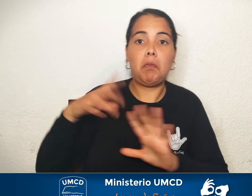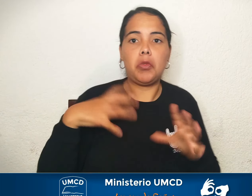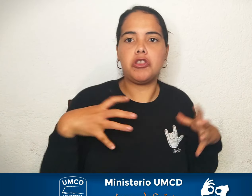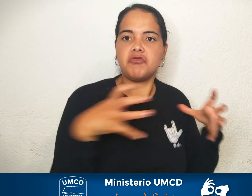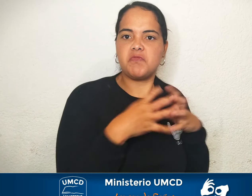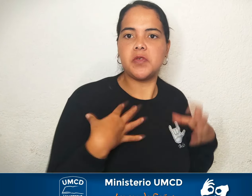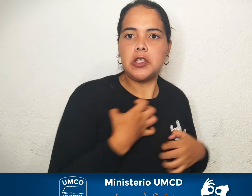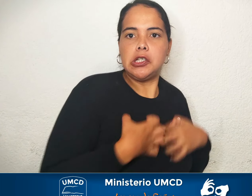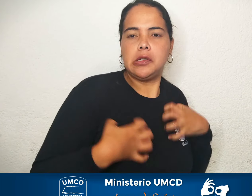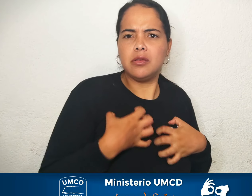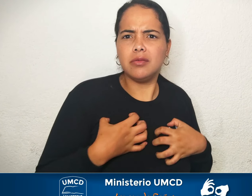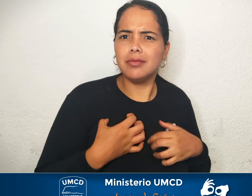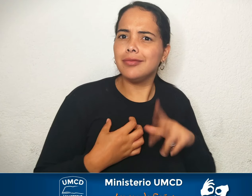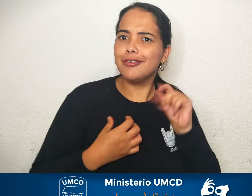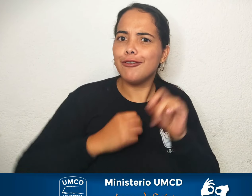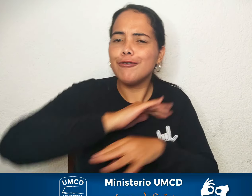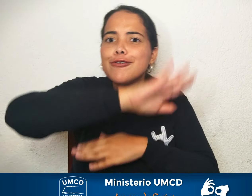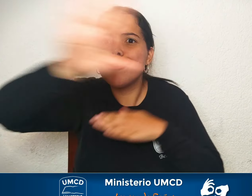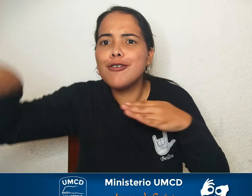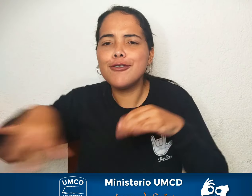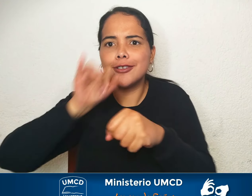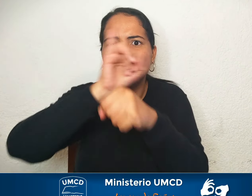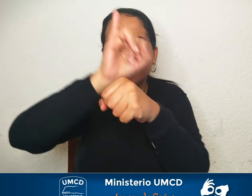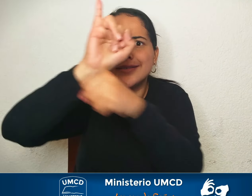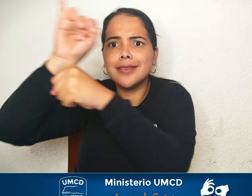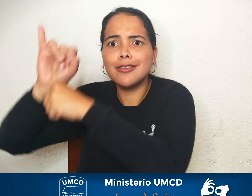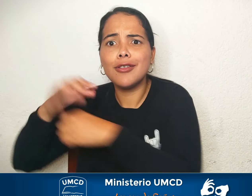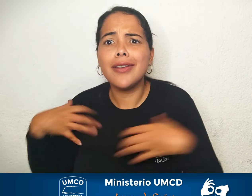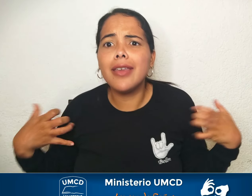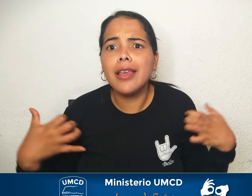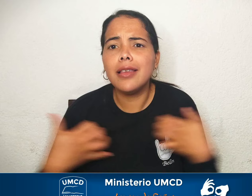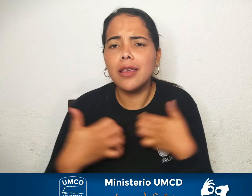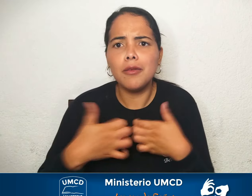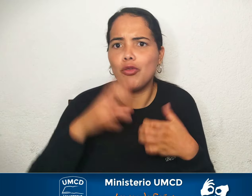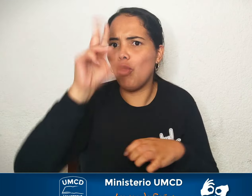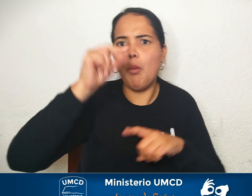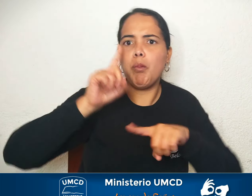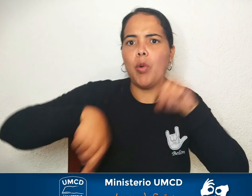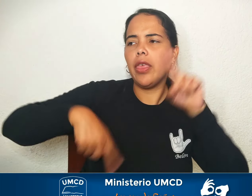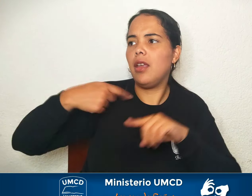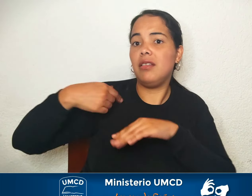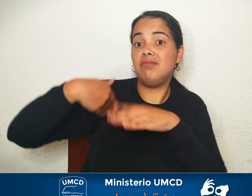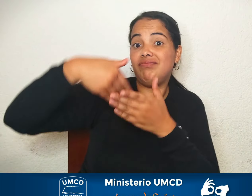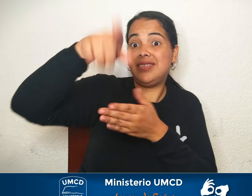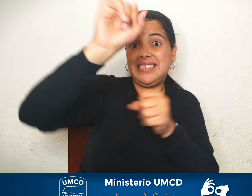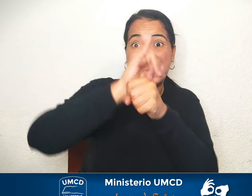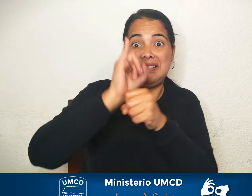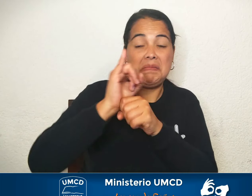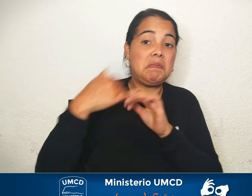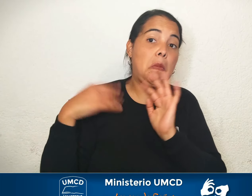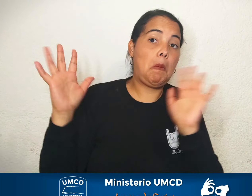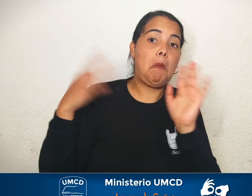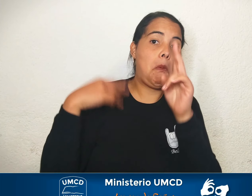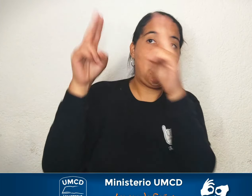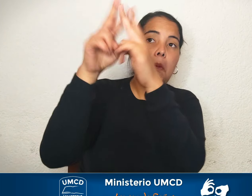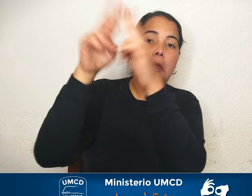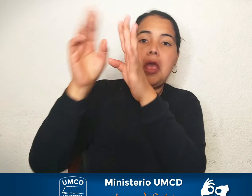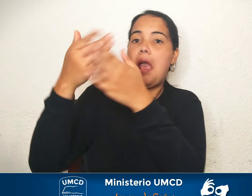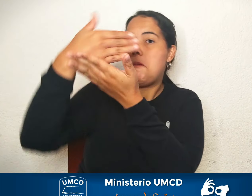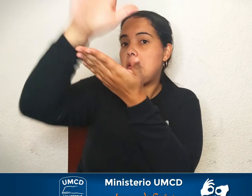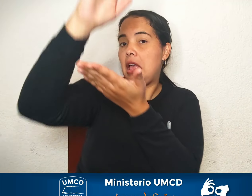iglesia, tal vez la persona que nos habló de Cristo, tal vez la otra persona fue quien nos discipuló en la escuela dominical